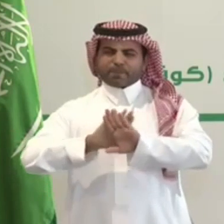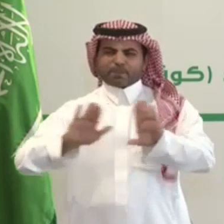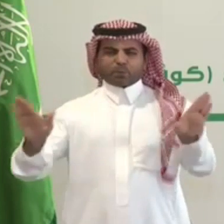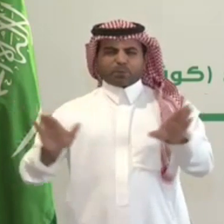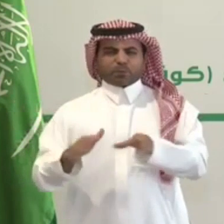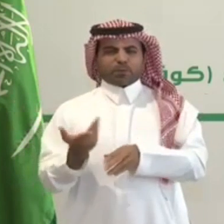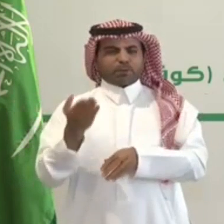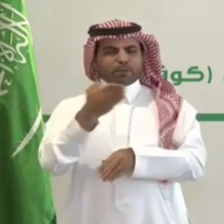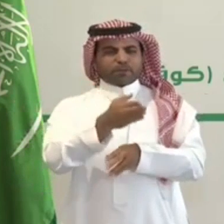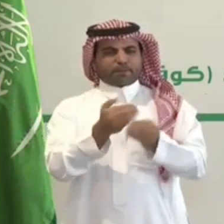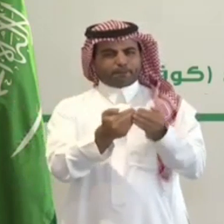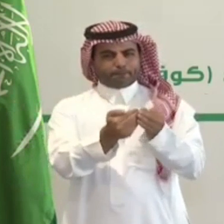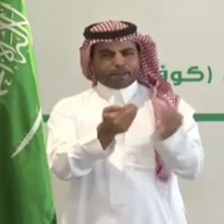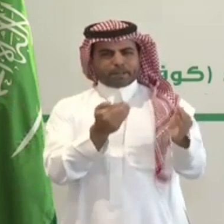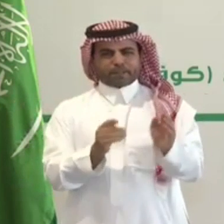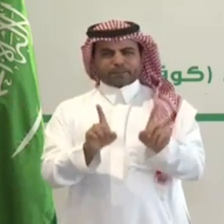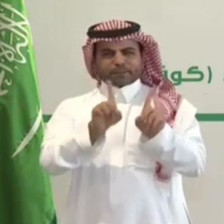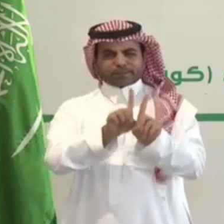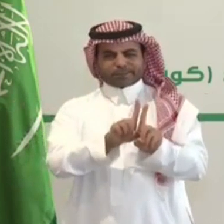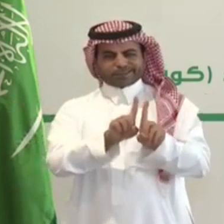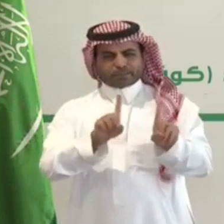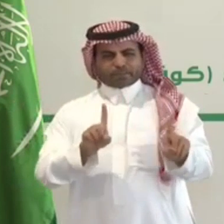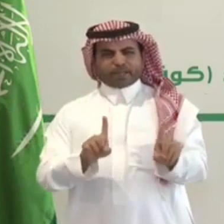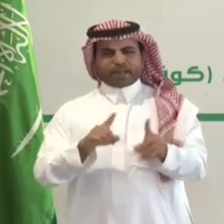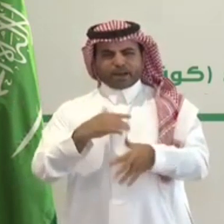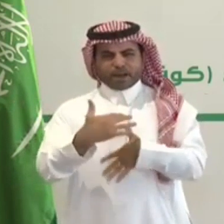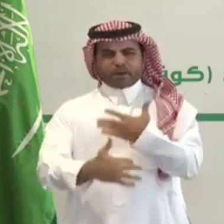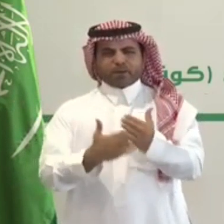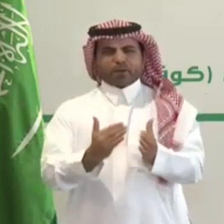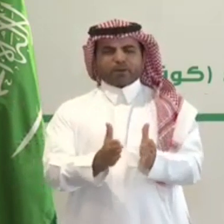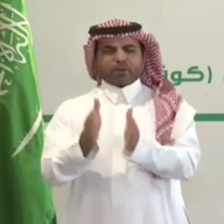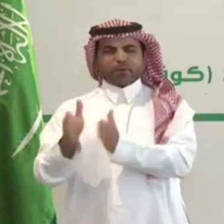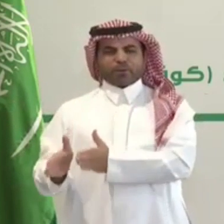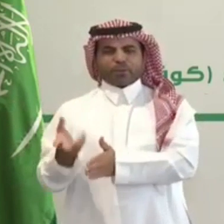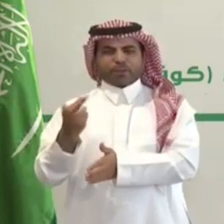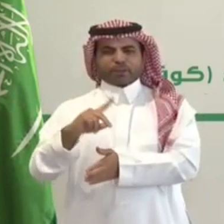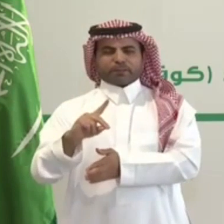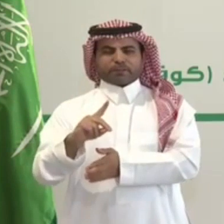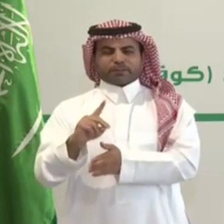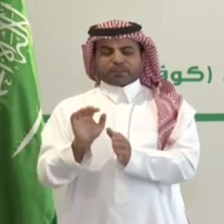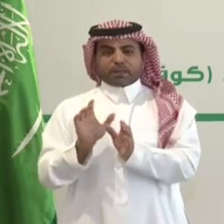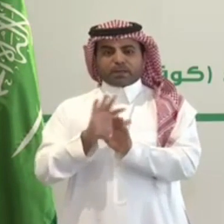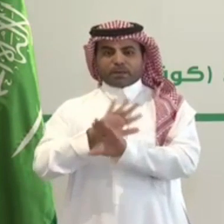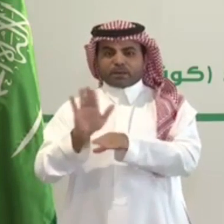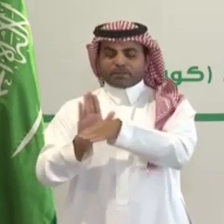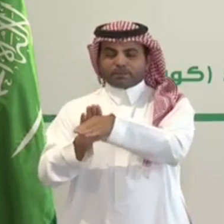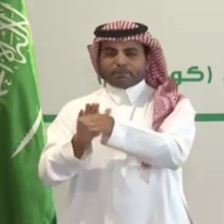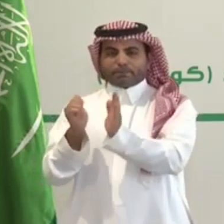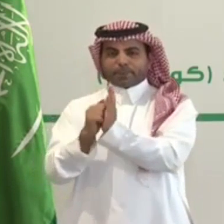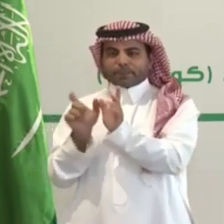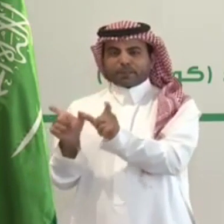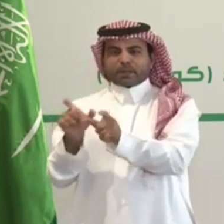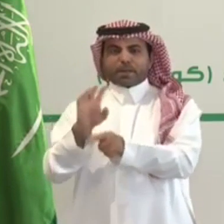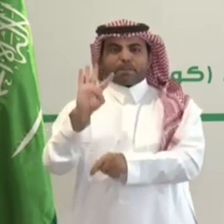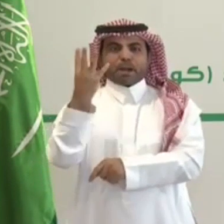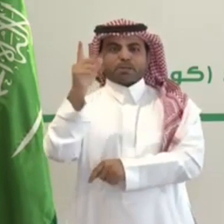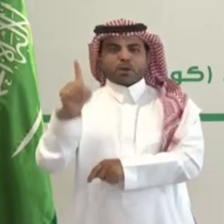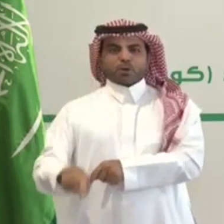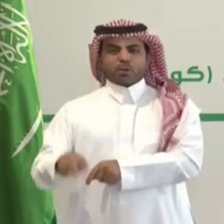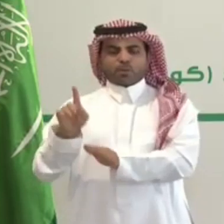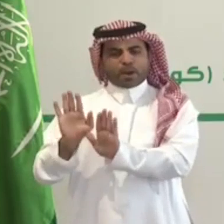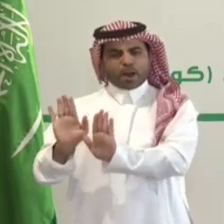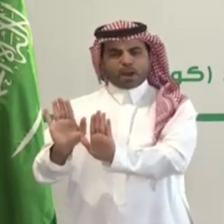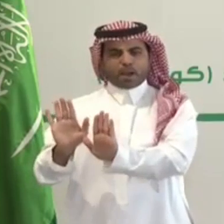الإمكان، والمباعدة عن الآخرين. فيما يتعلق بمن لهم توصيات بالعزل الصحي استكماله ل 14 يوم